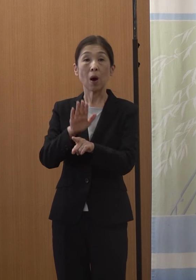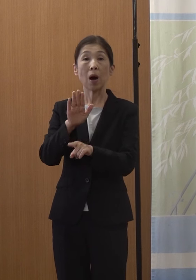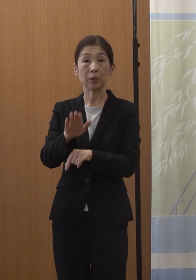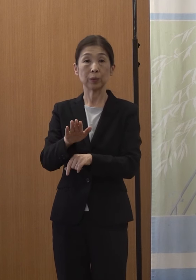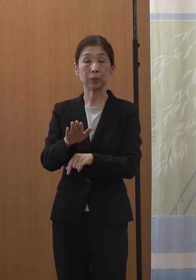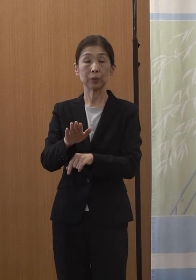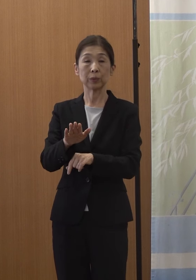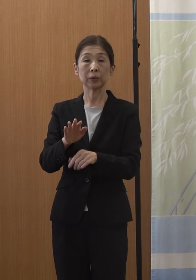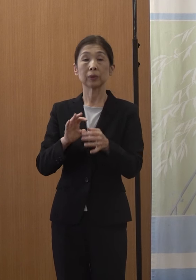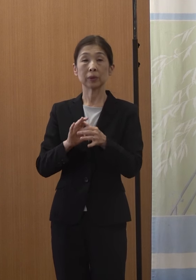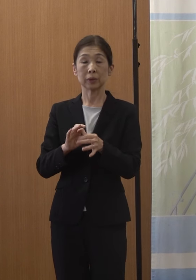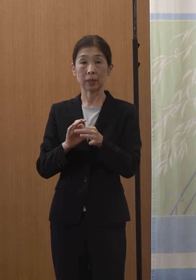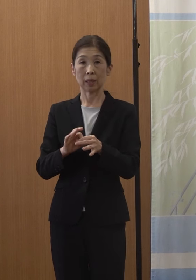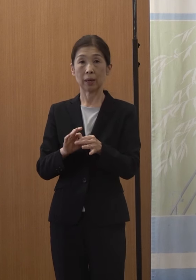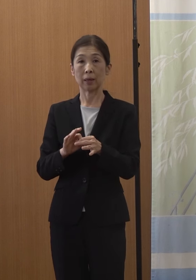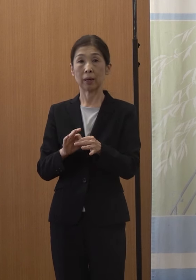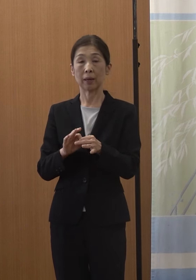ことに対して、